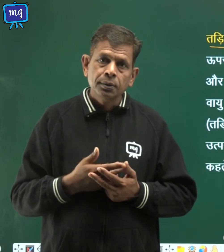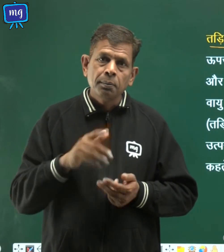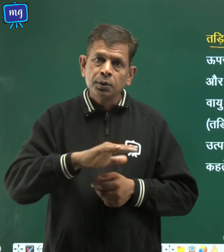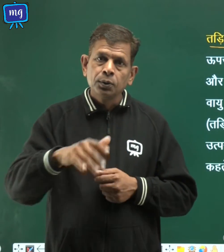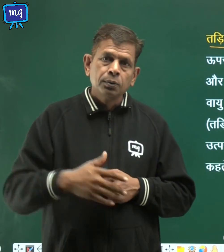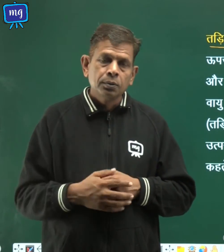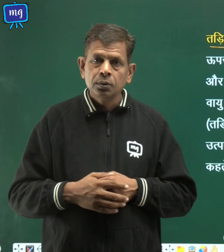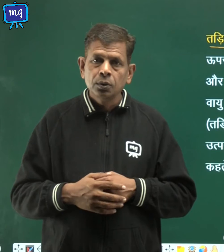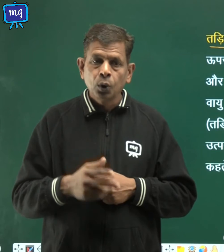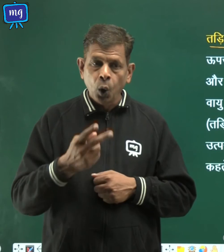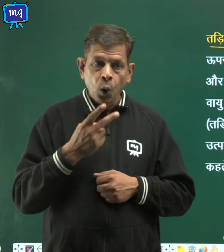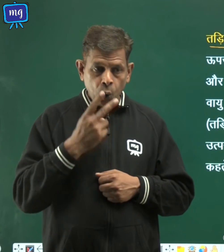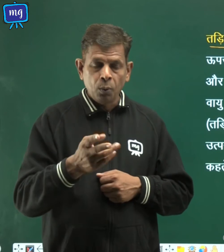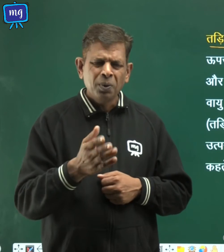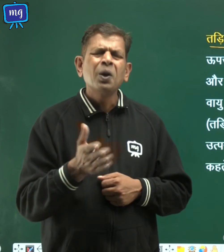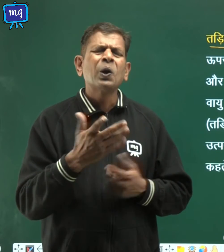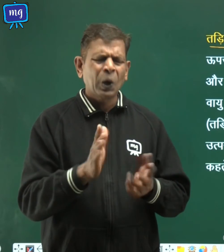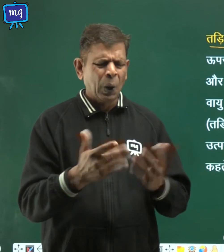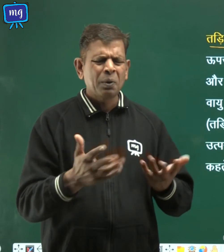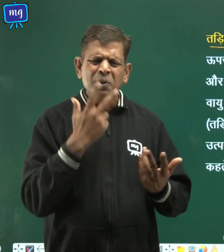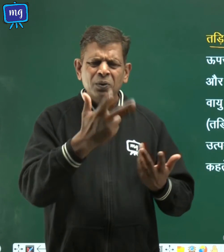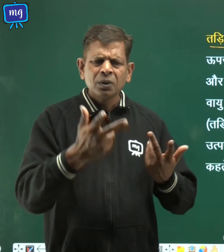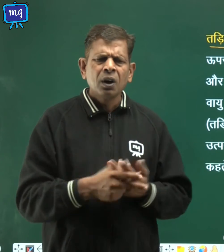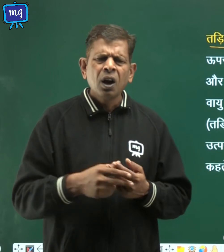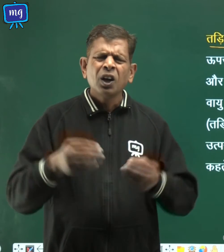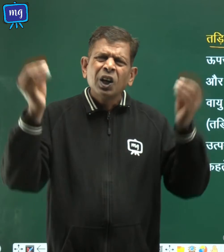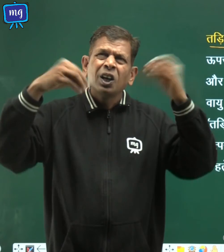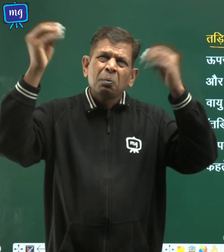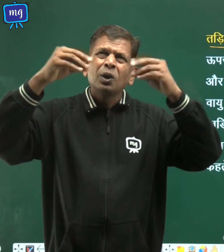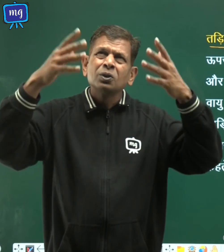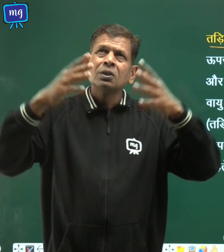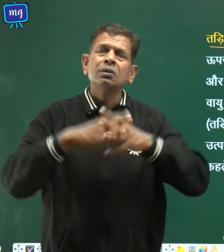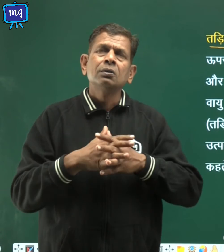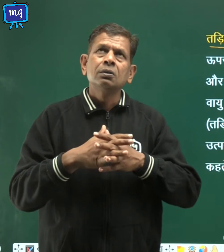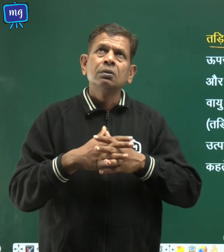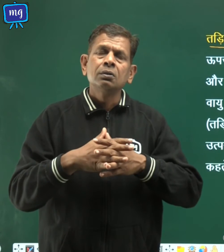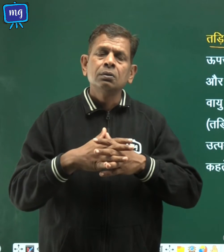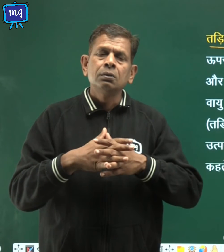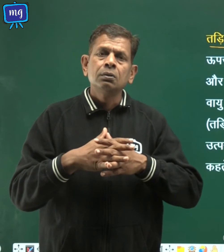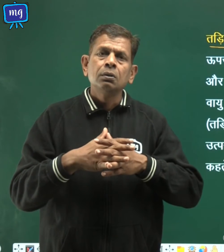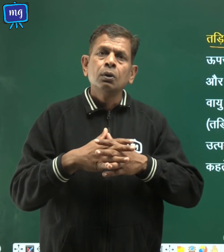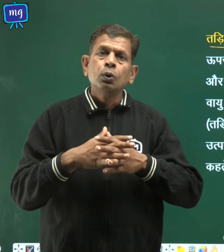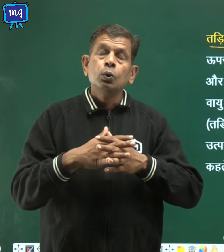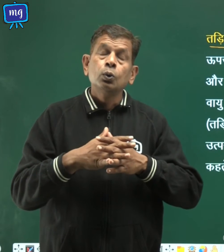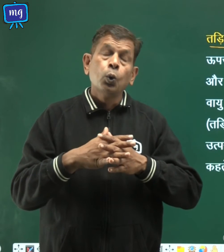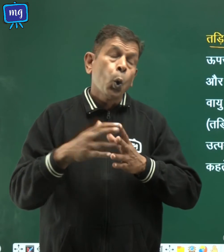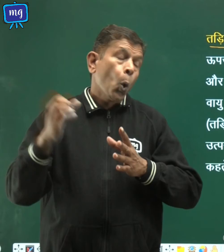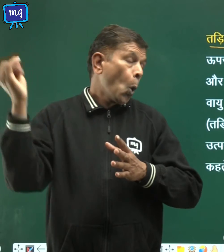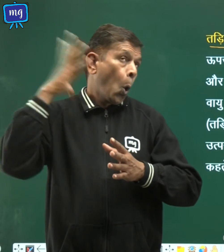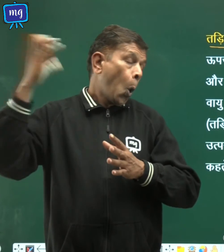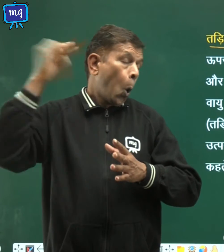बच्चों, तुमने देखा होगा जब बारिश होती है तो गरजना होती